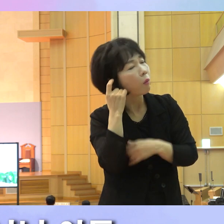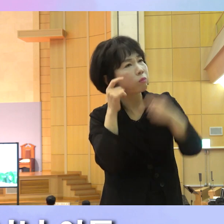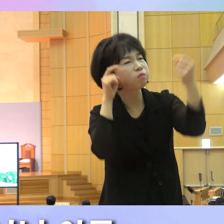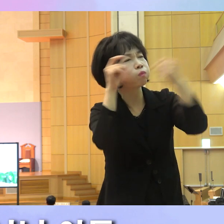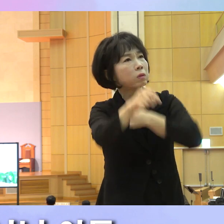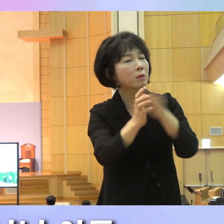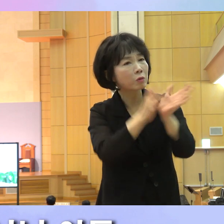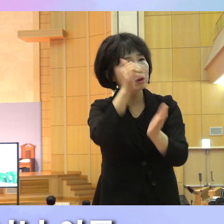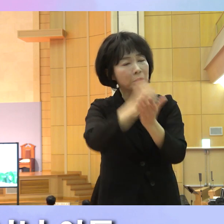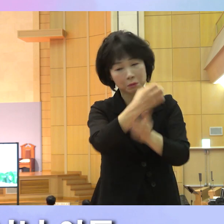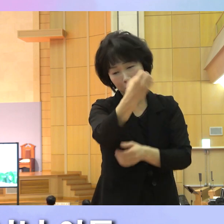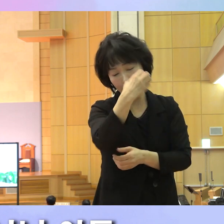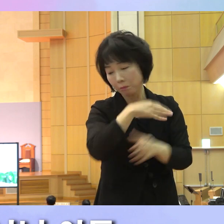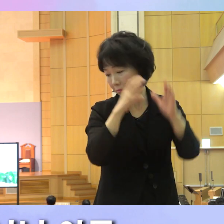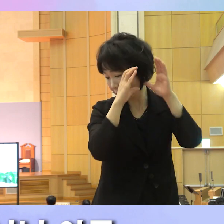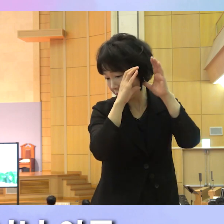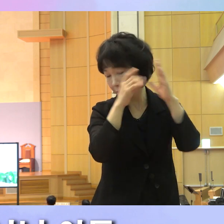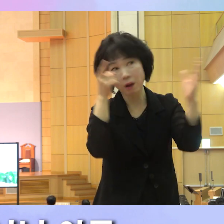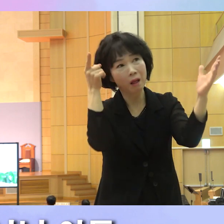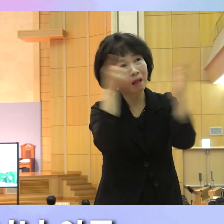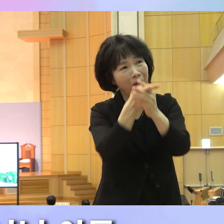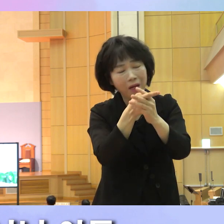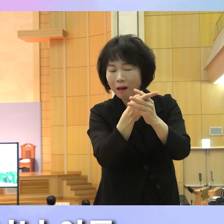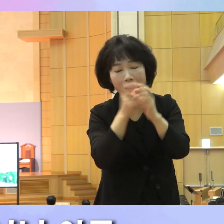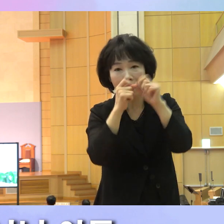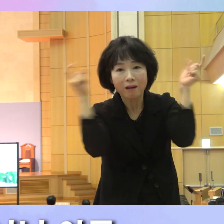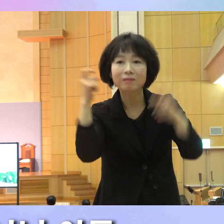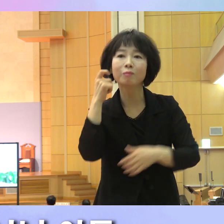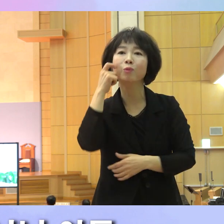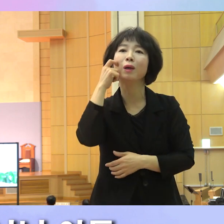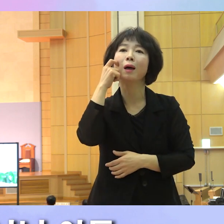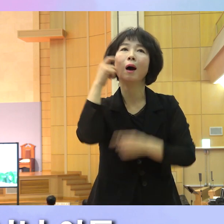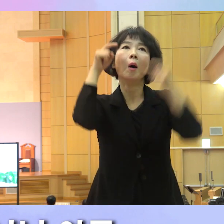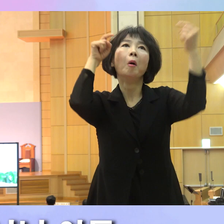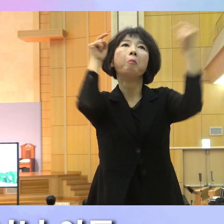예수님이 하시는 말씀을 알아듣지를 못하는 거예요.